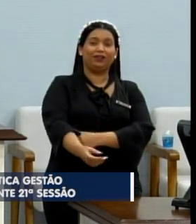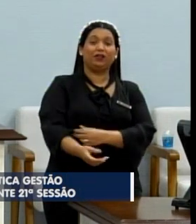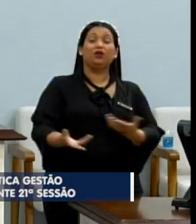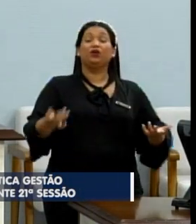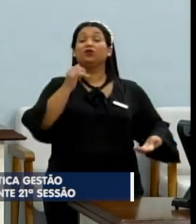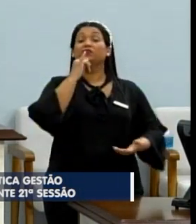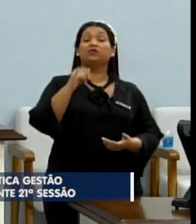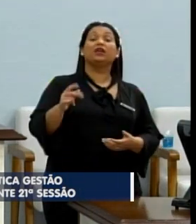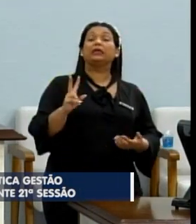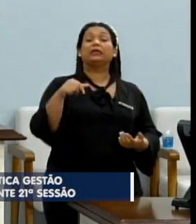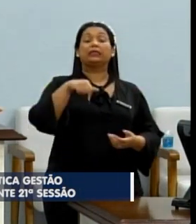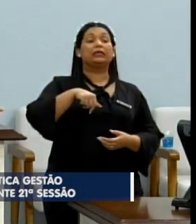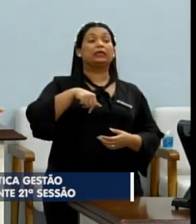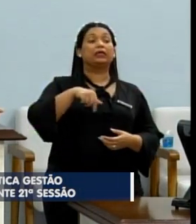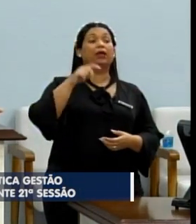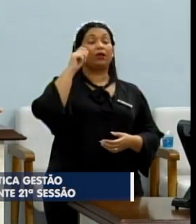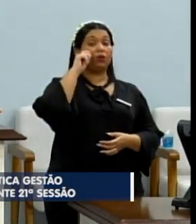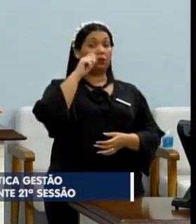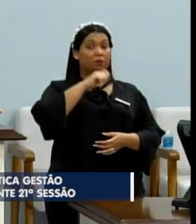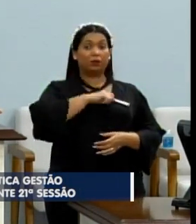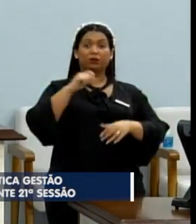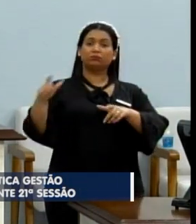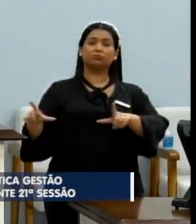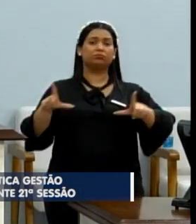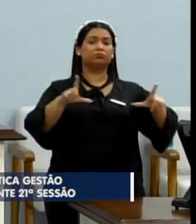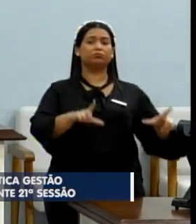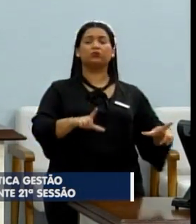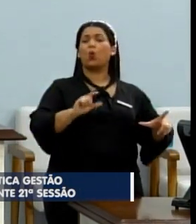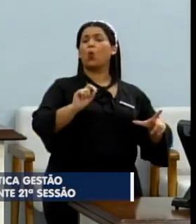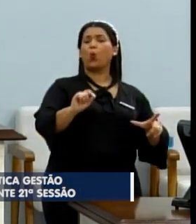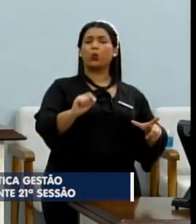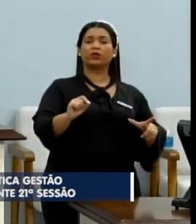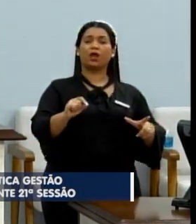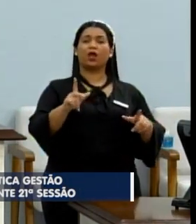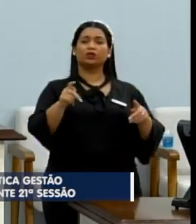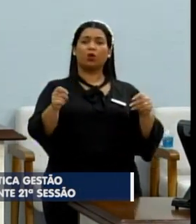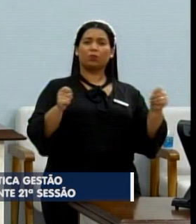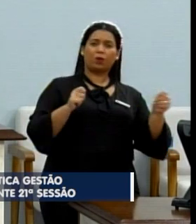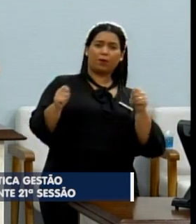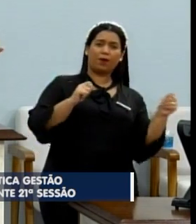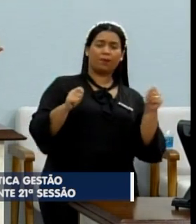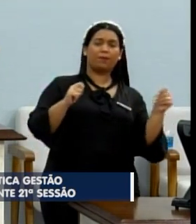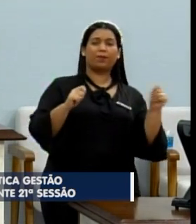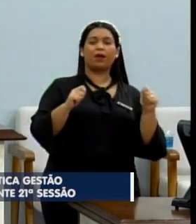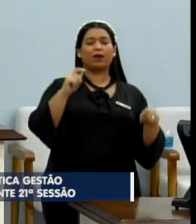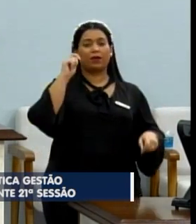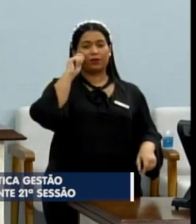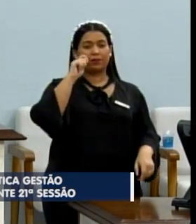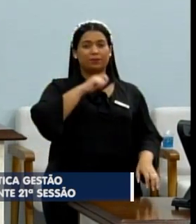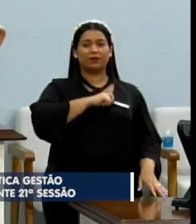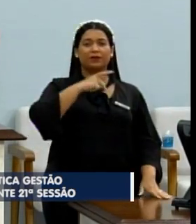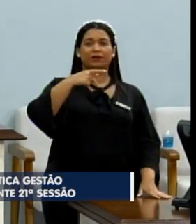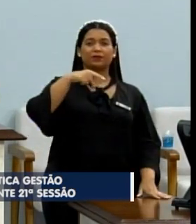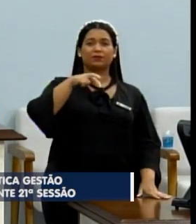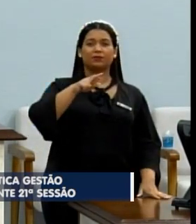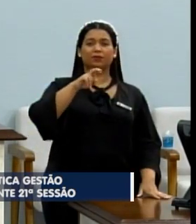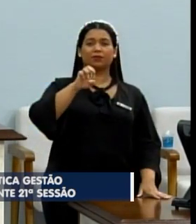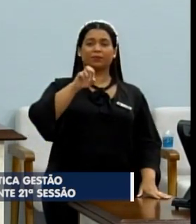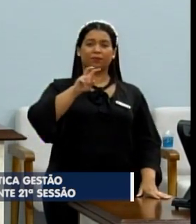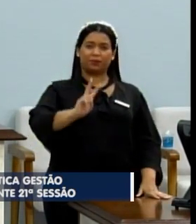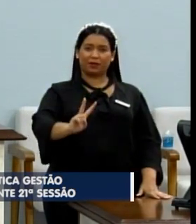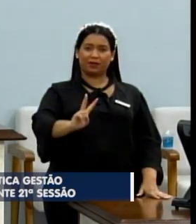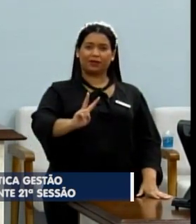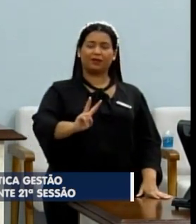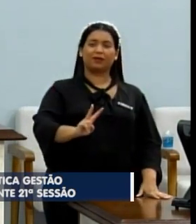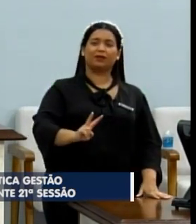que Rio Preto recebeu algum prêmio pela administração da Rio Preto prévio aliás Rio Preto recebe estranhamente prêmios de Meio